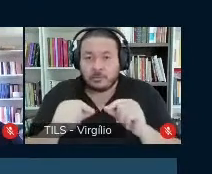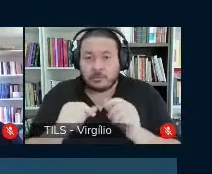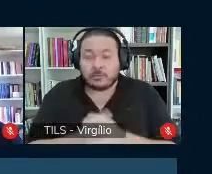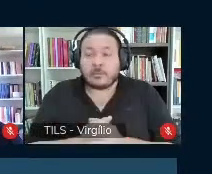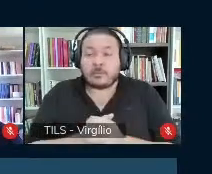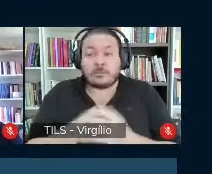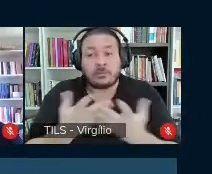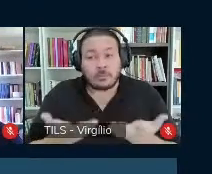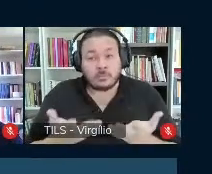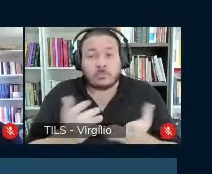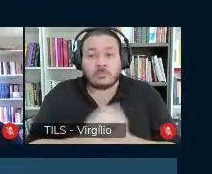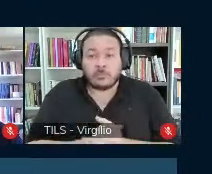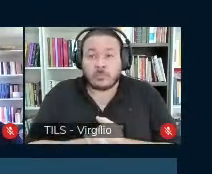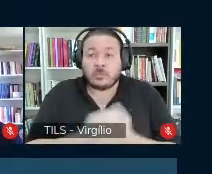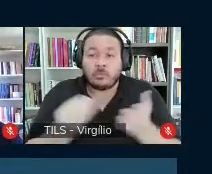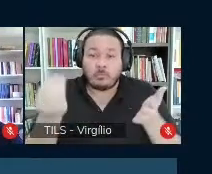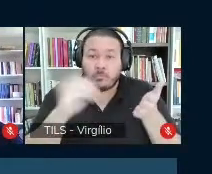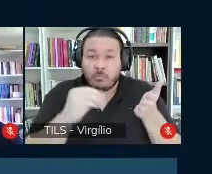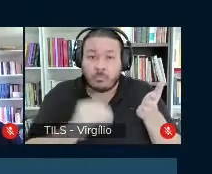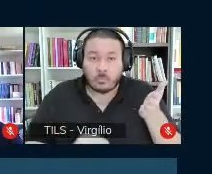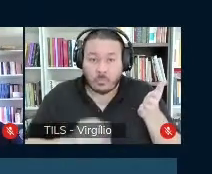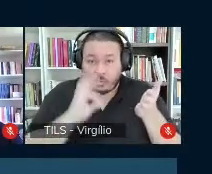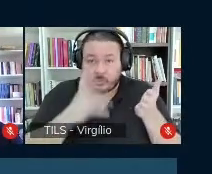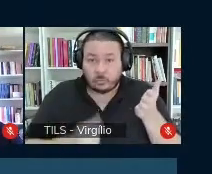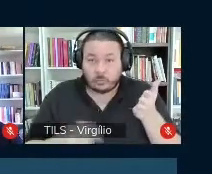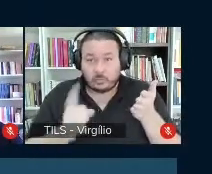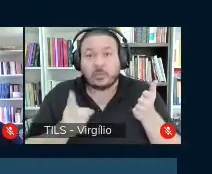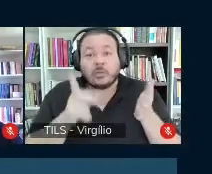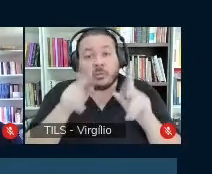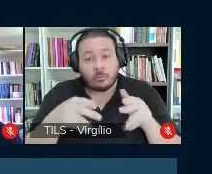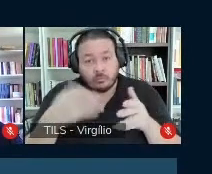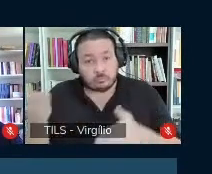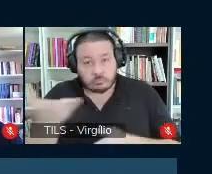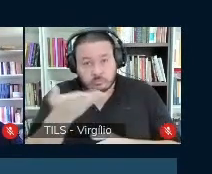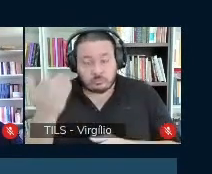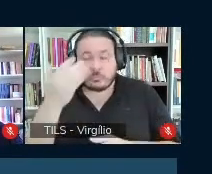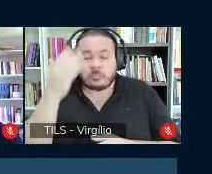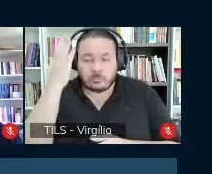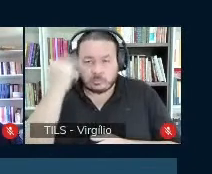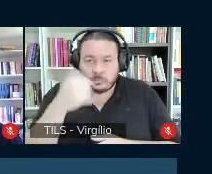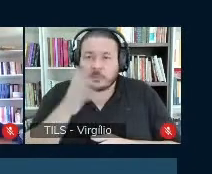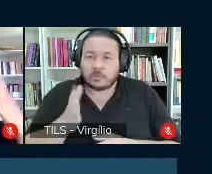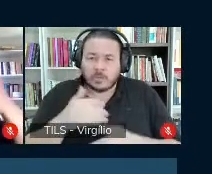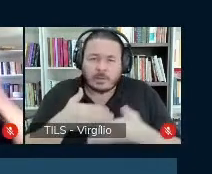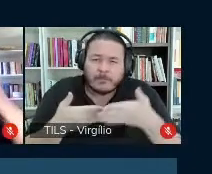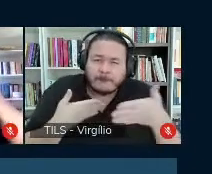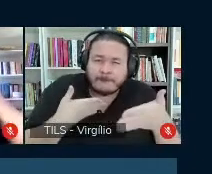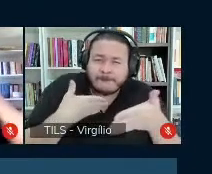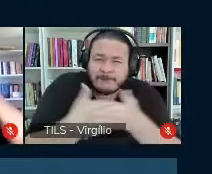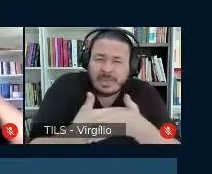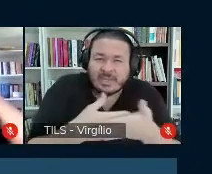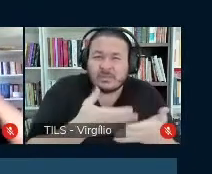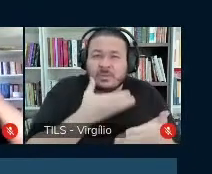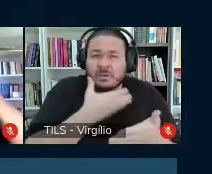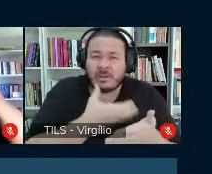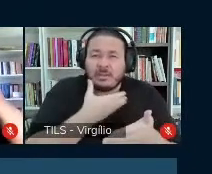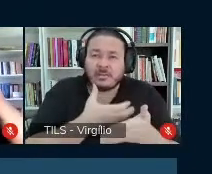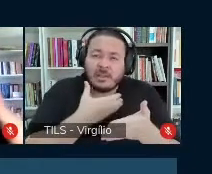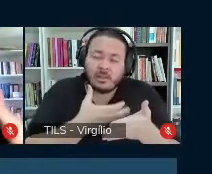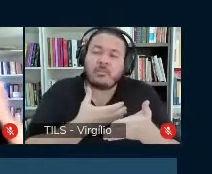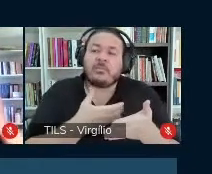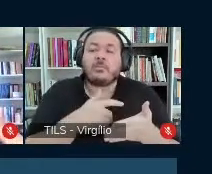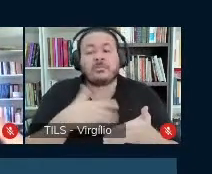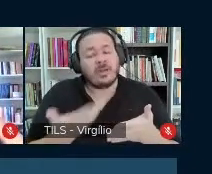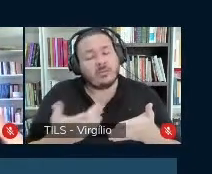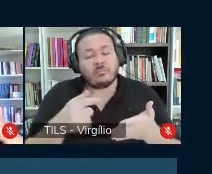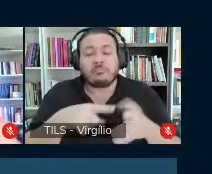não ia devolver essas coisas todas, porque, como vemos, Já estamos às vésperas do Natal e ainda em defesa de tese. Então, isso